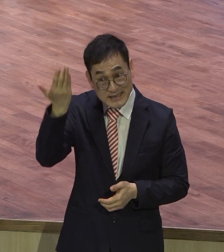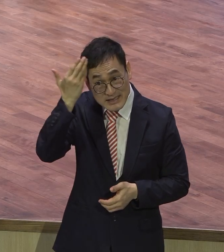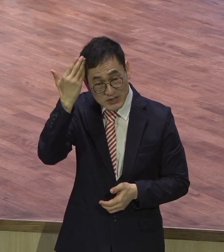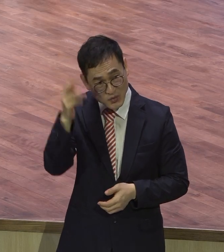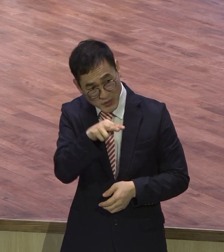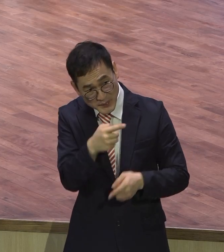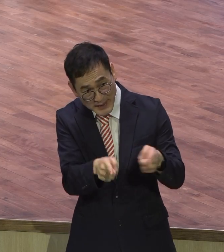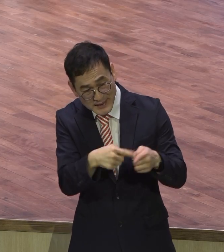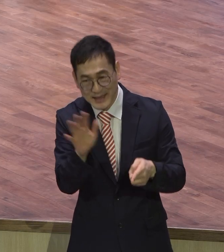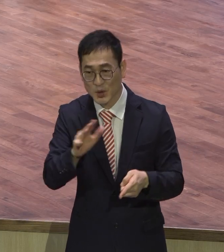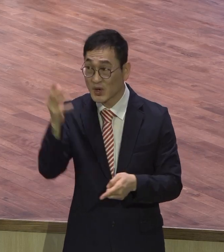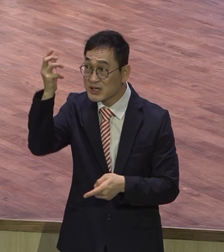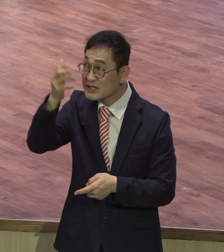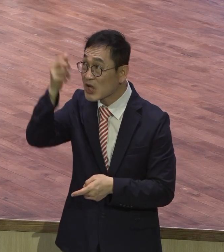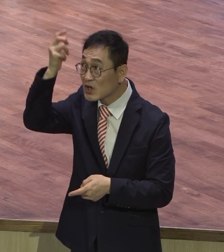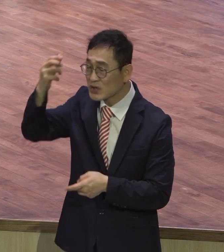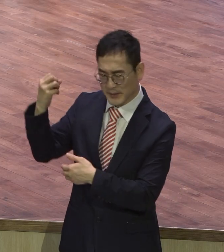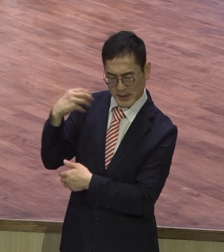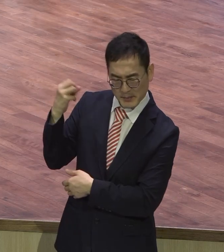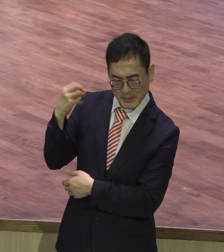성령의 소리를 들여야 돼.